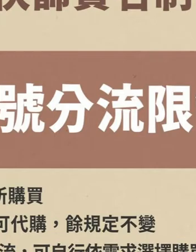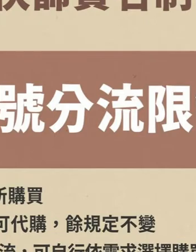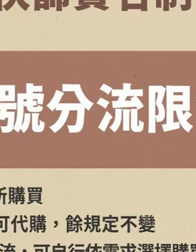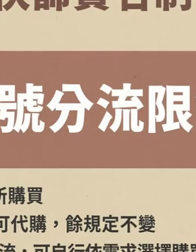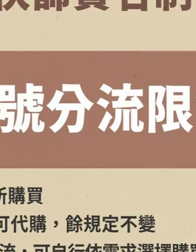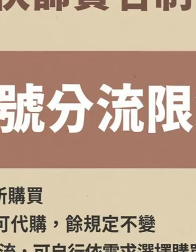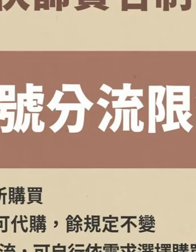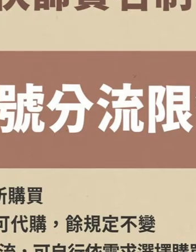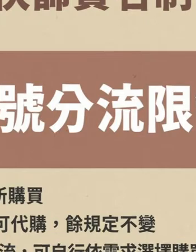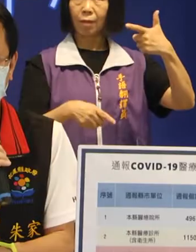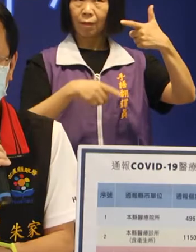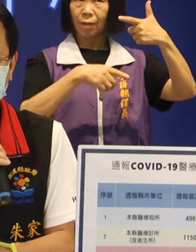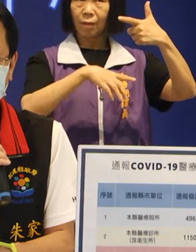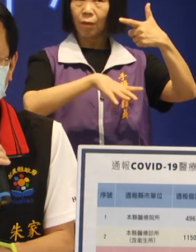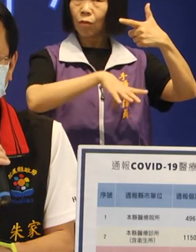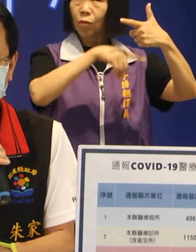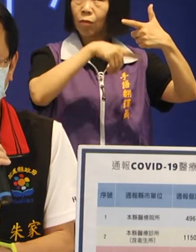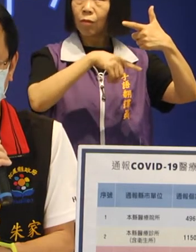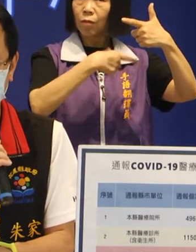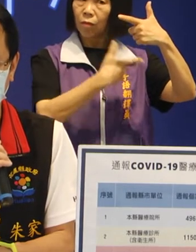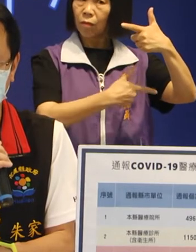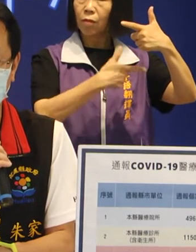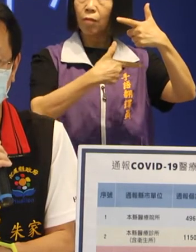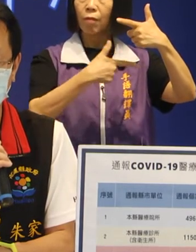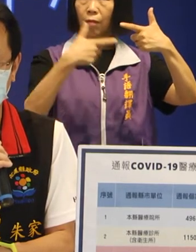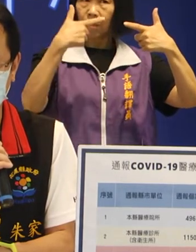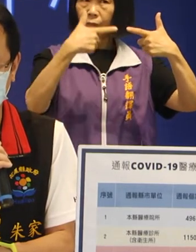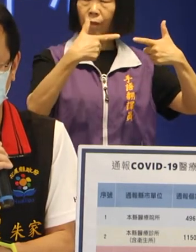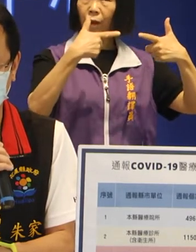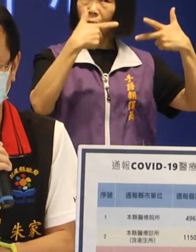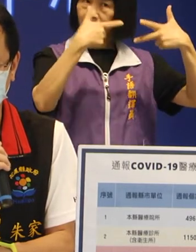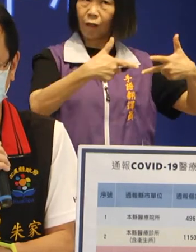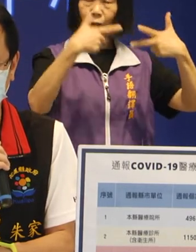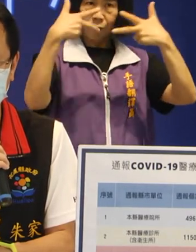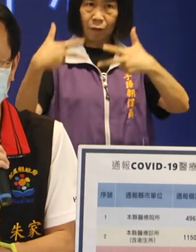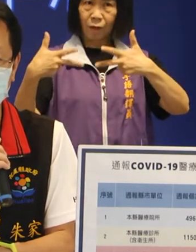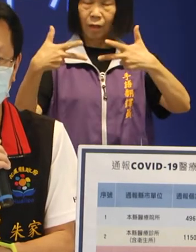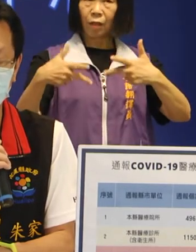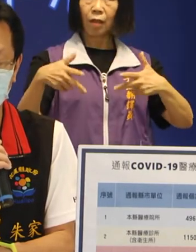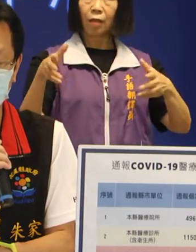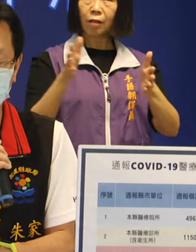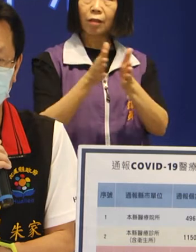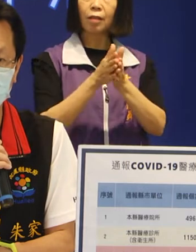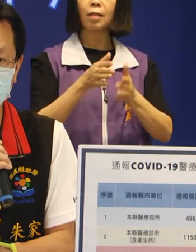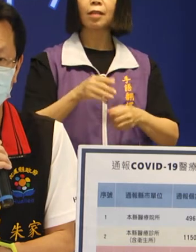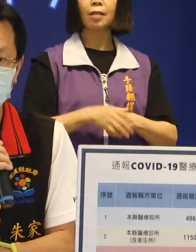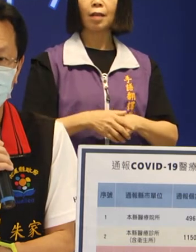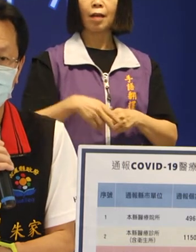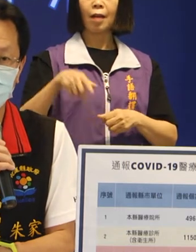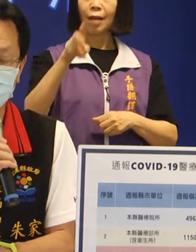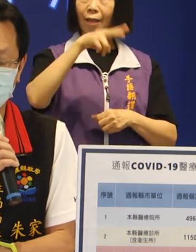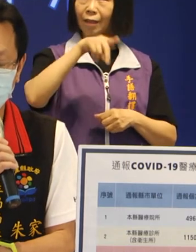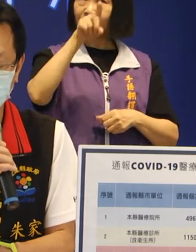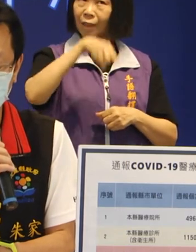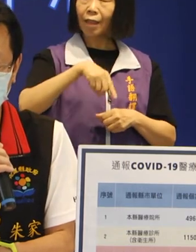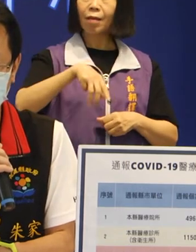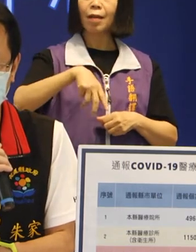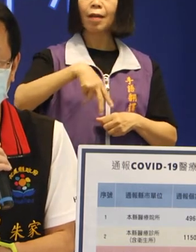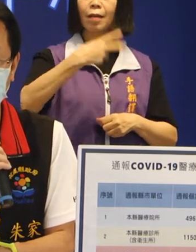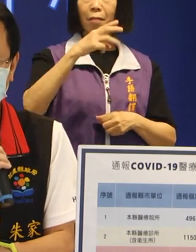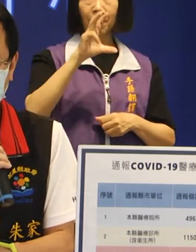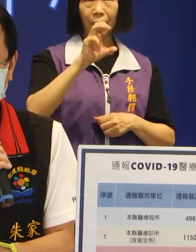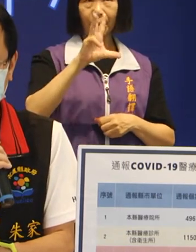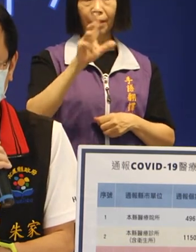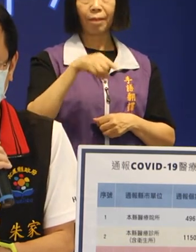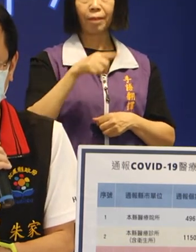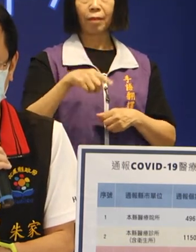的6月初的时候的跟6日2天加起来的人数是1988人。而我们昨天跟今